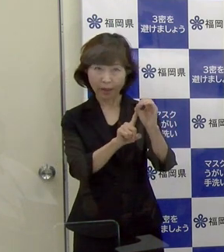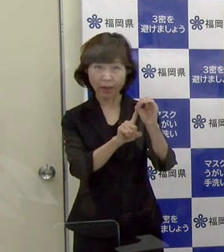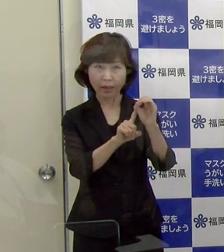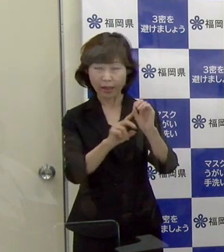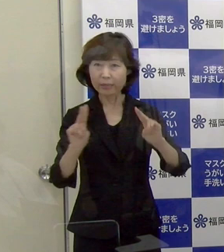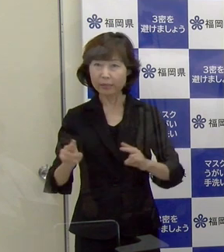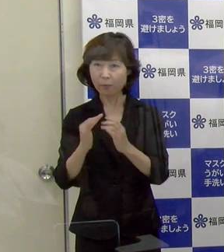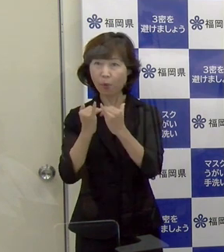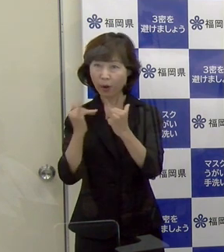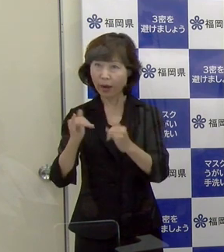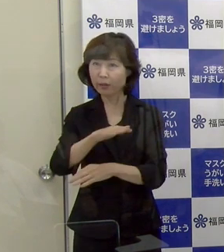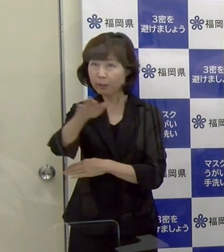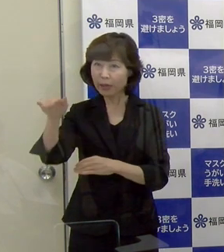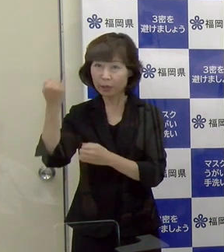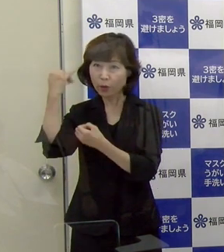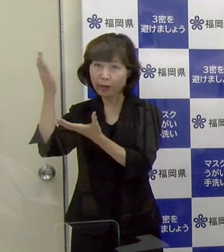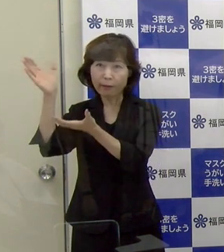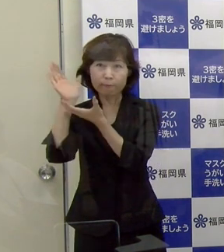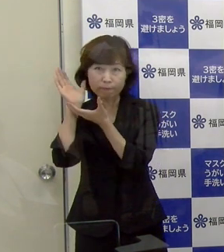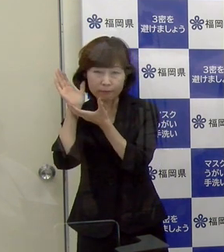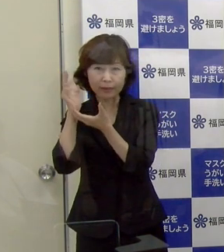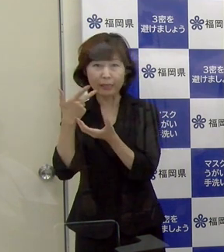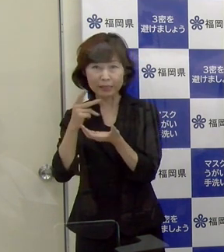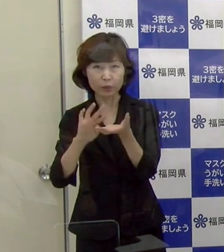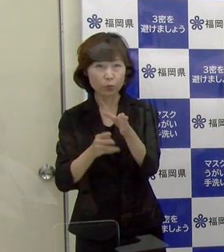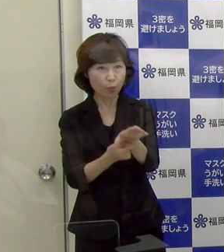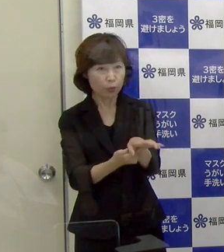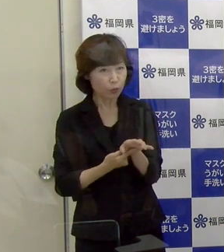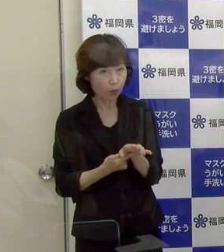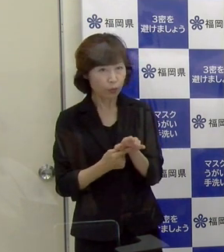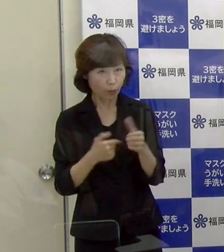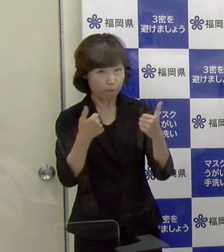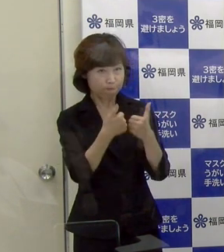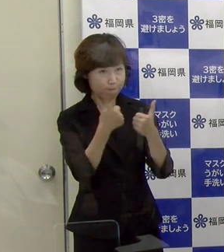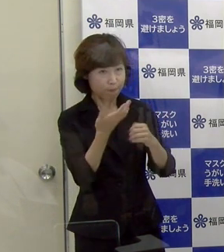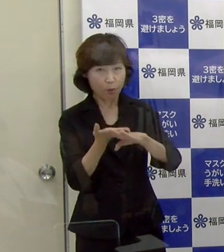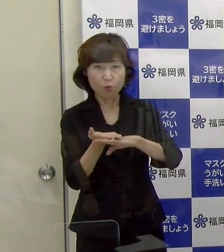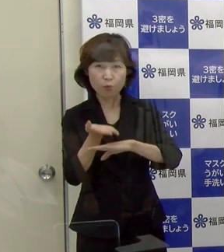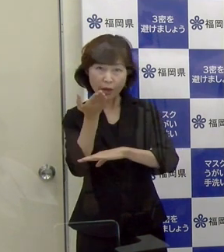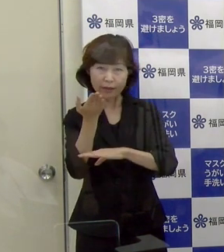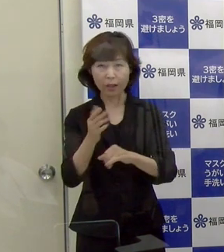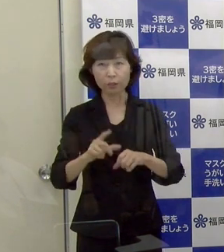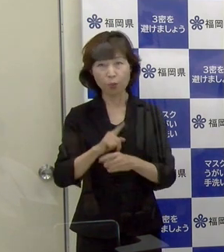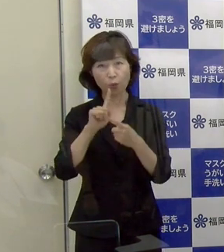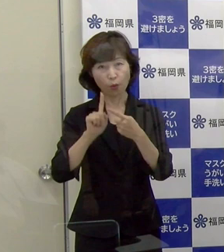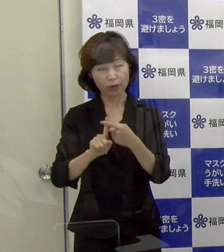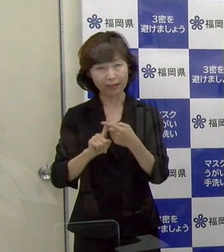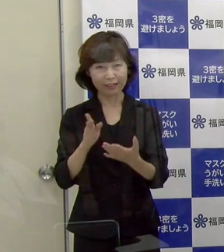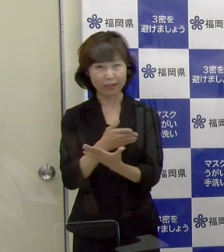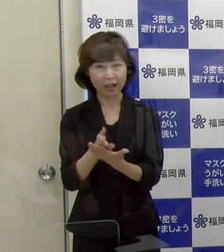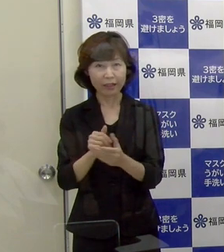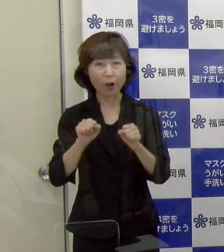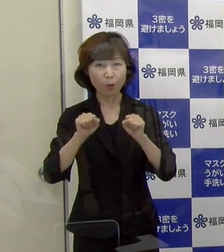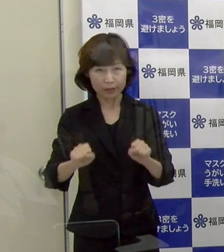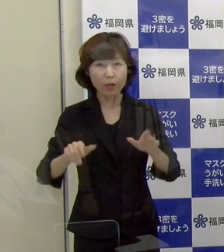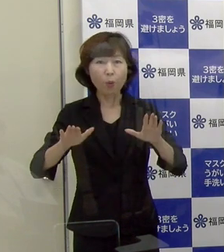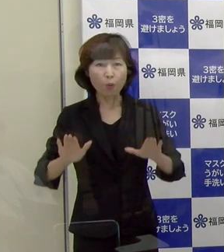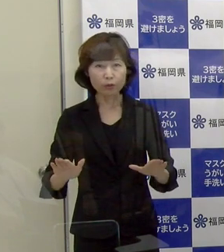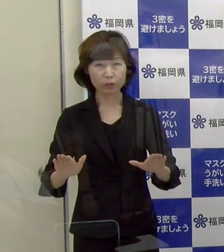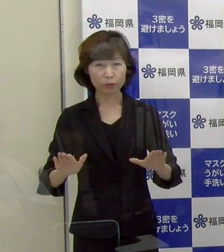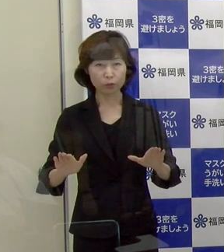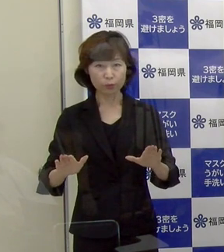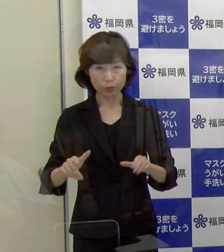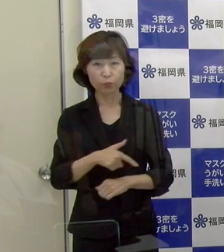専門家ら皆さんのご意見や市町村との協議を踏まえ総合的に判断をし本日福岡コロナ